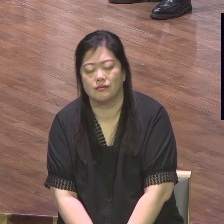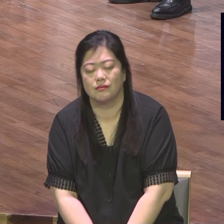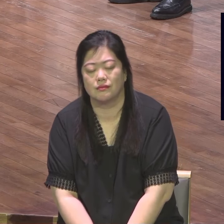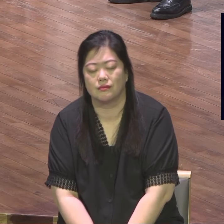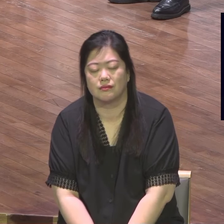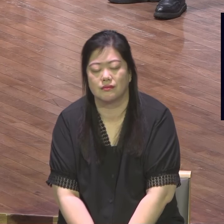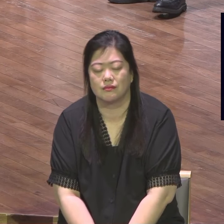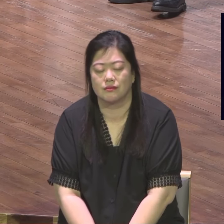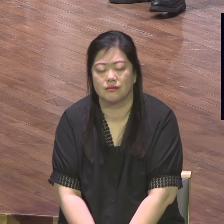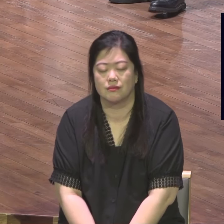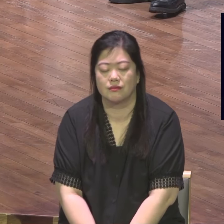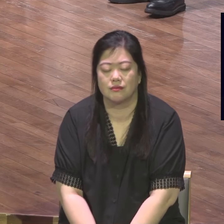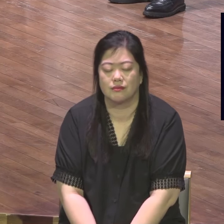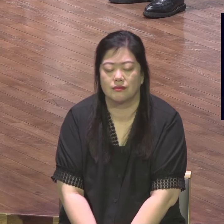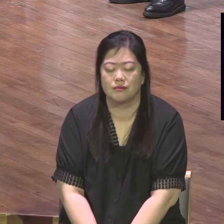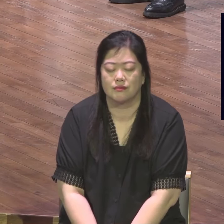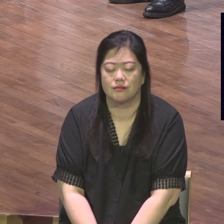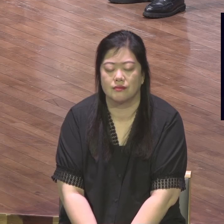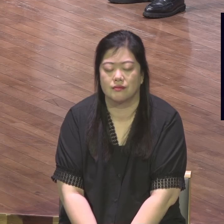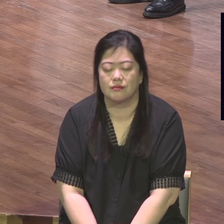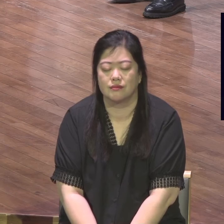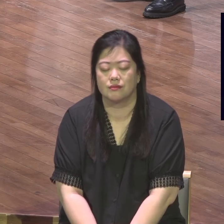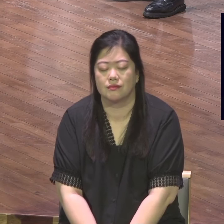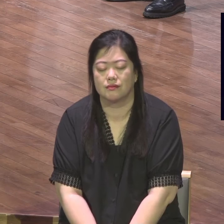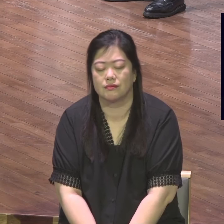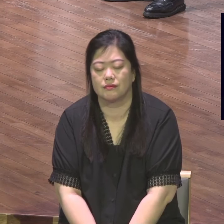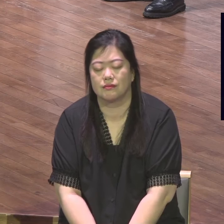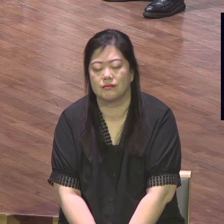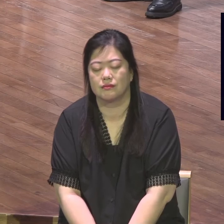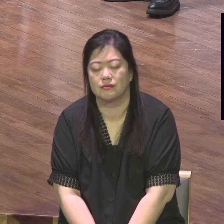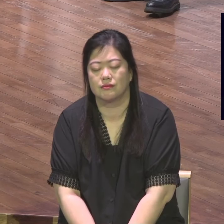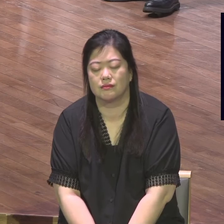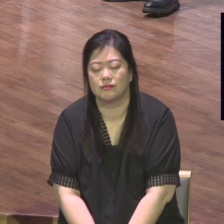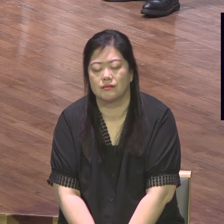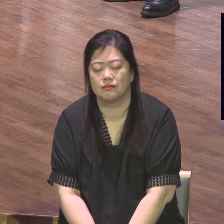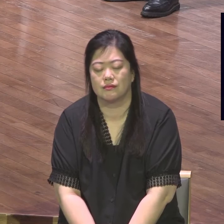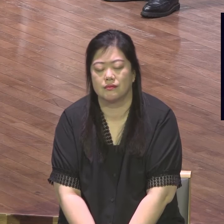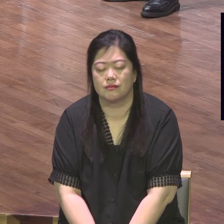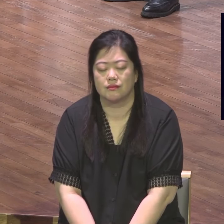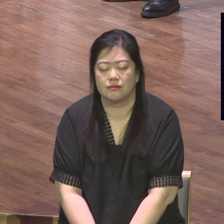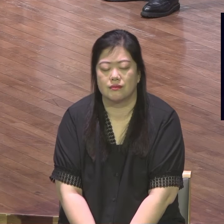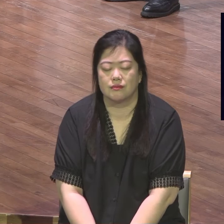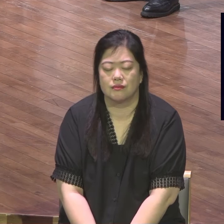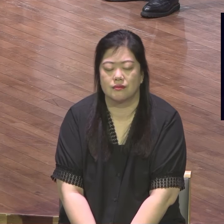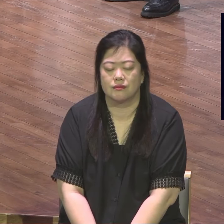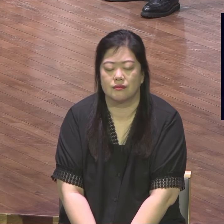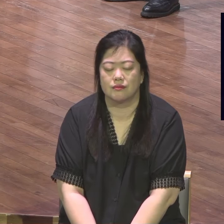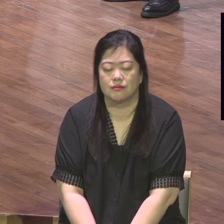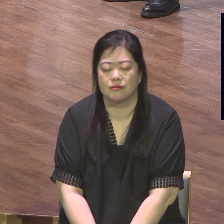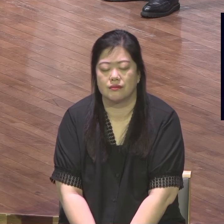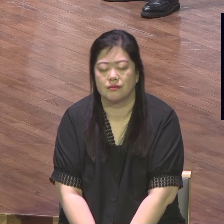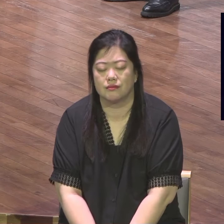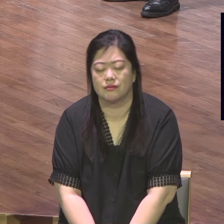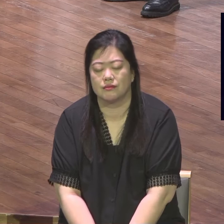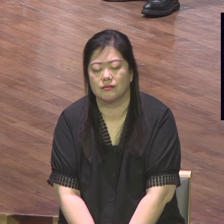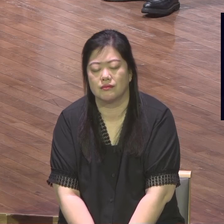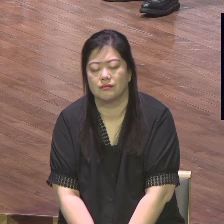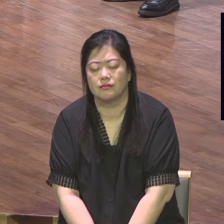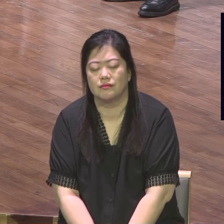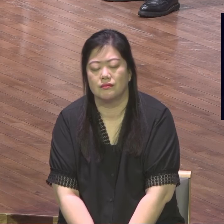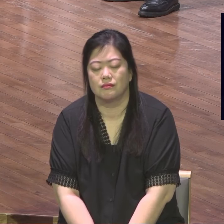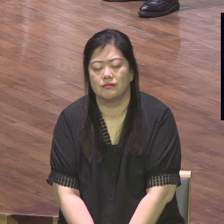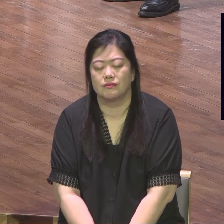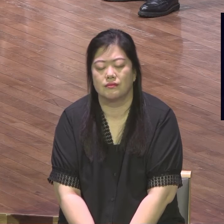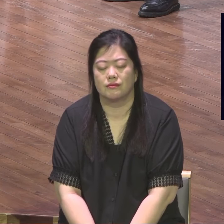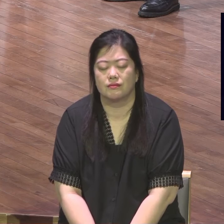하나님 찾아가셔서 안수하시고 그 암덩어리를 하나님이여 성령의 불로 태워 주시옵시고 중병